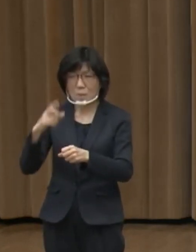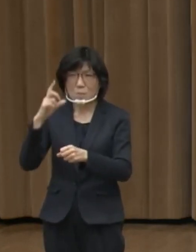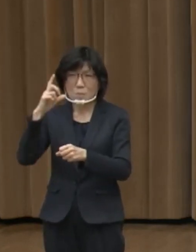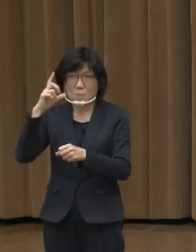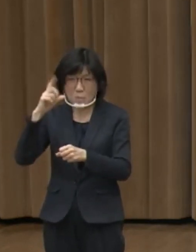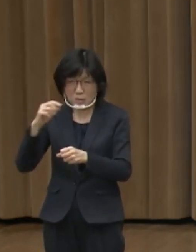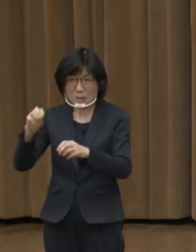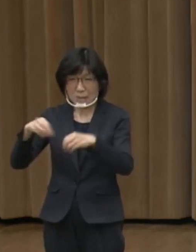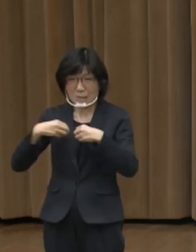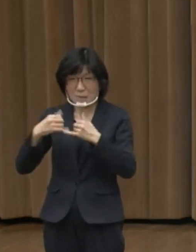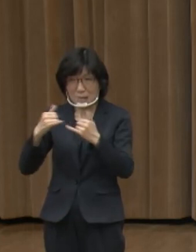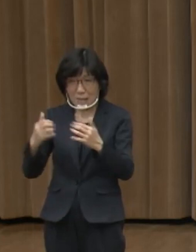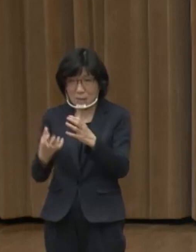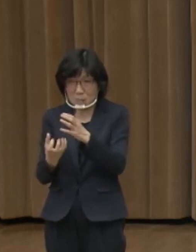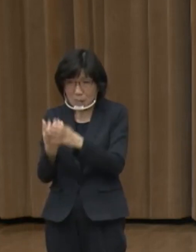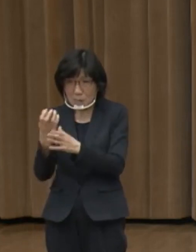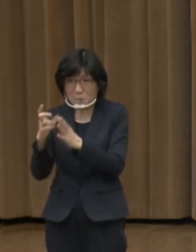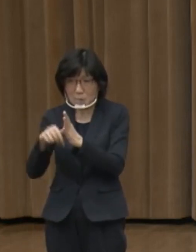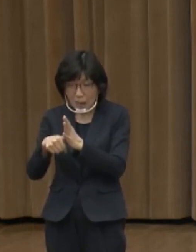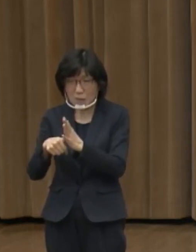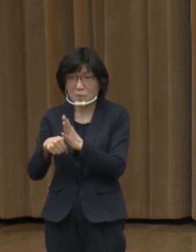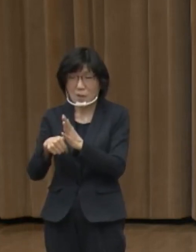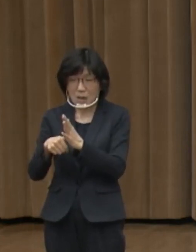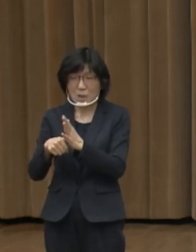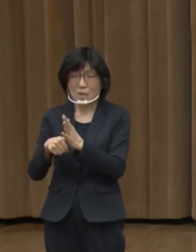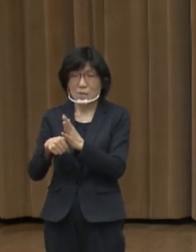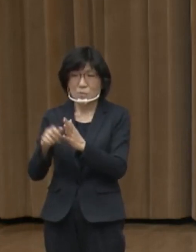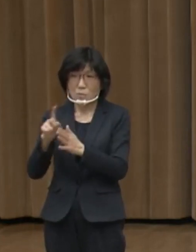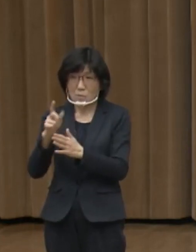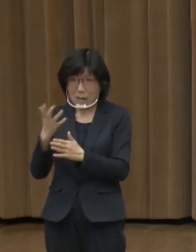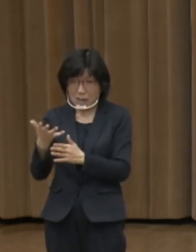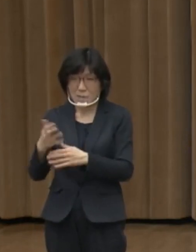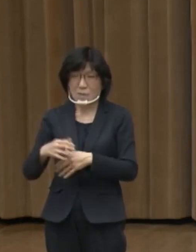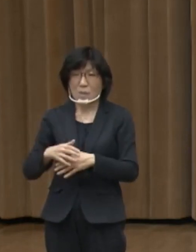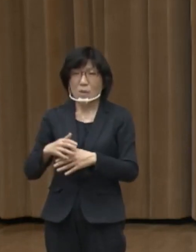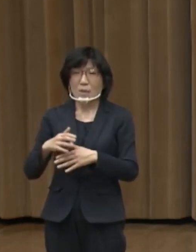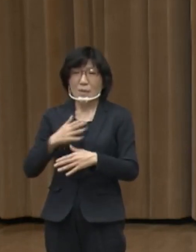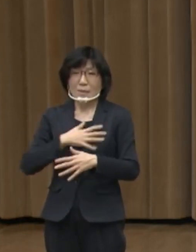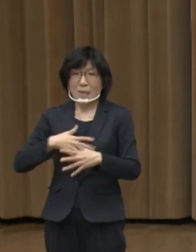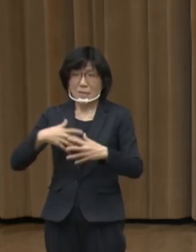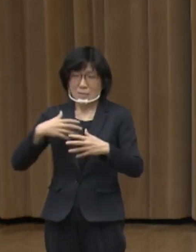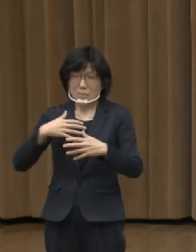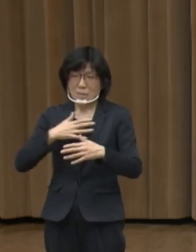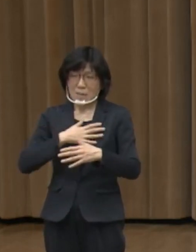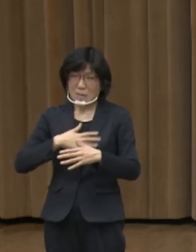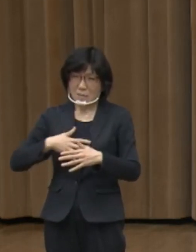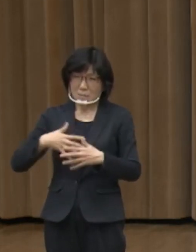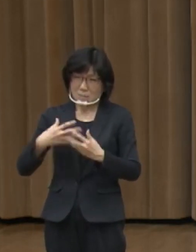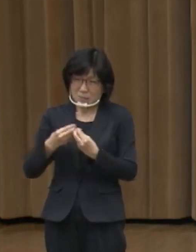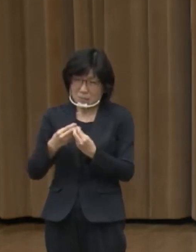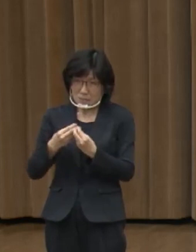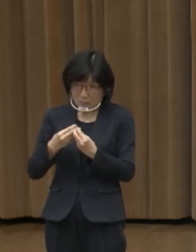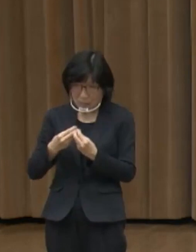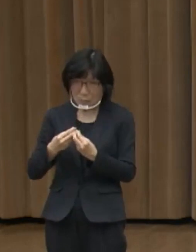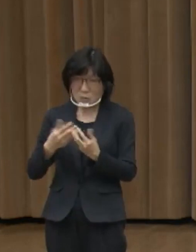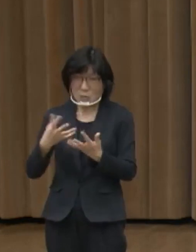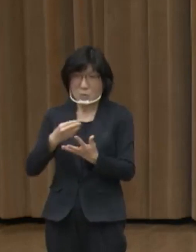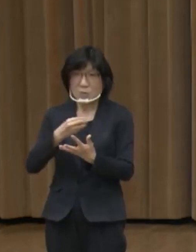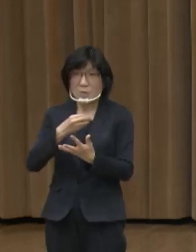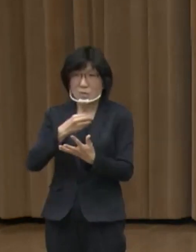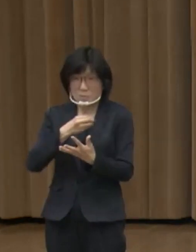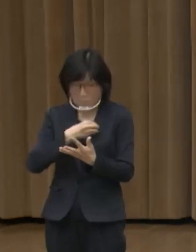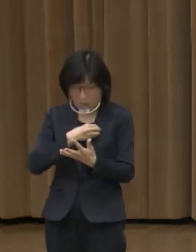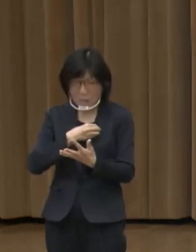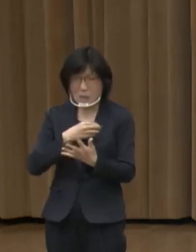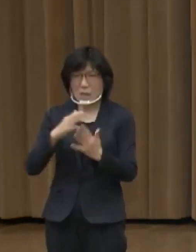場合の対応です。事業所においては、体調の悪い従業員は出勤しない